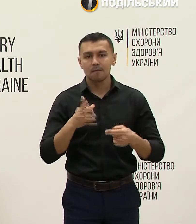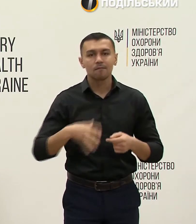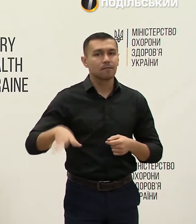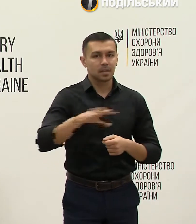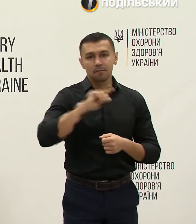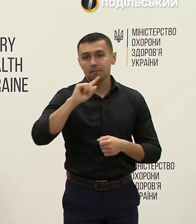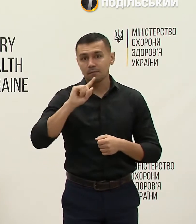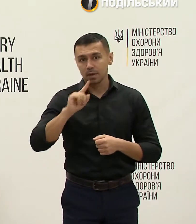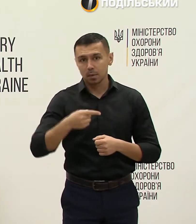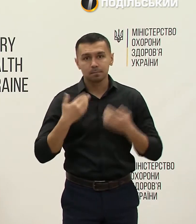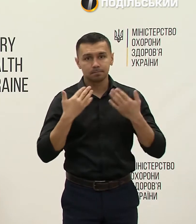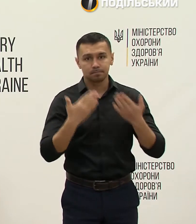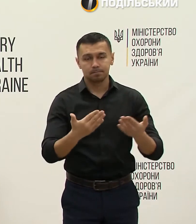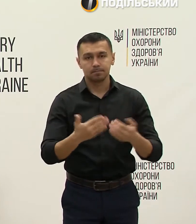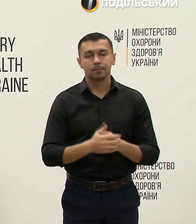всім вимогам,